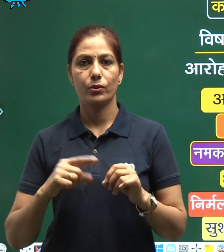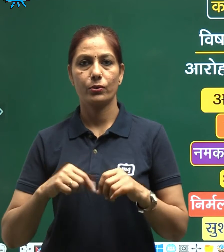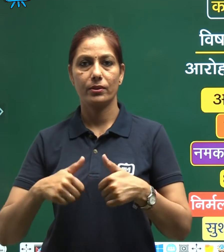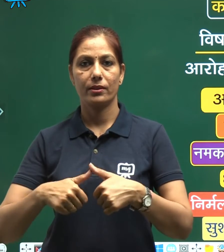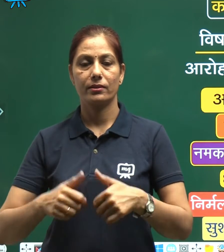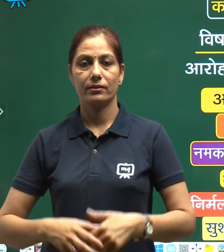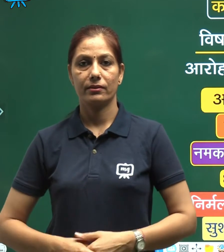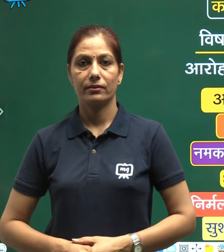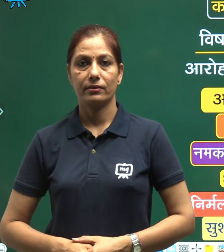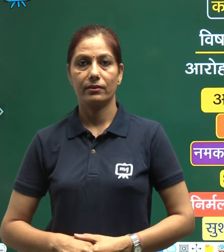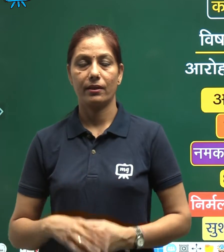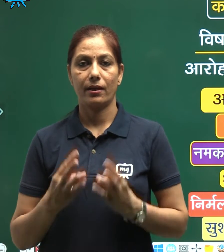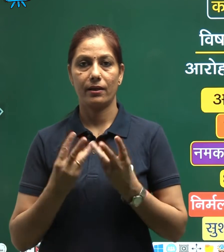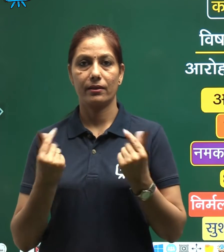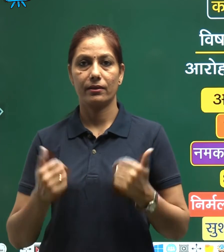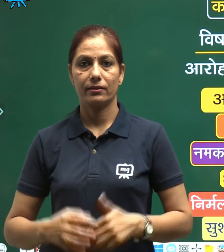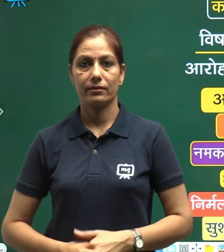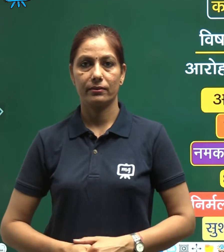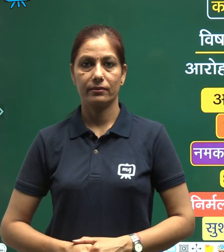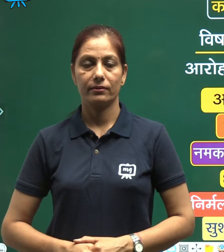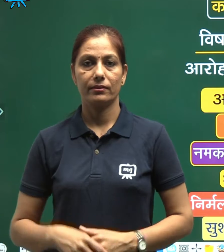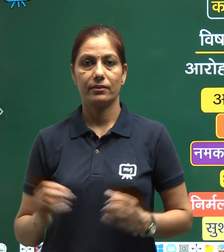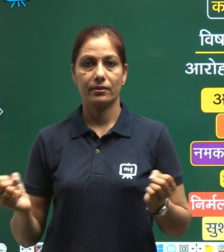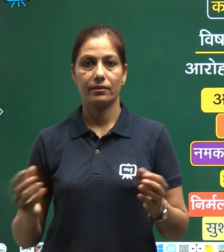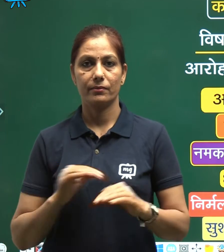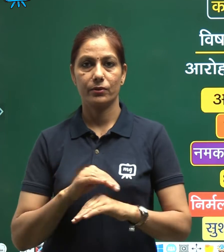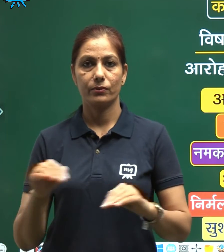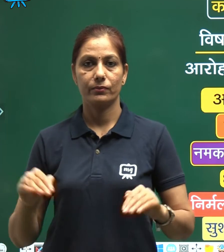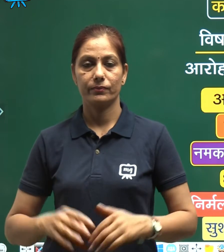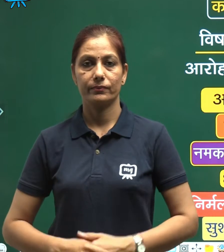प्रश्नोत्तर हल करेंगे। शुरू करें बच्चों।